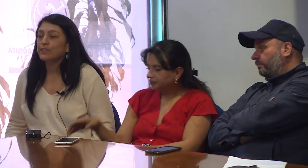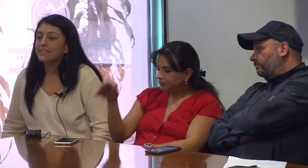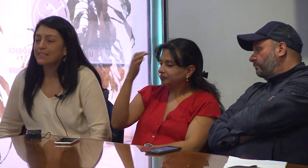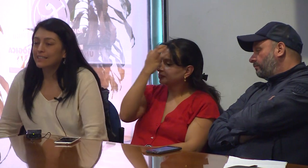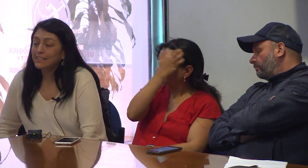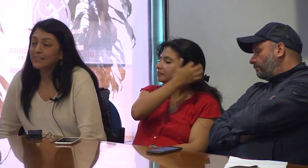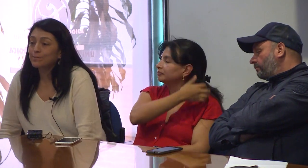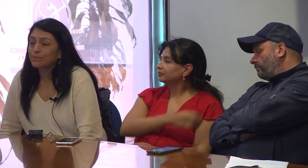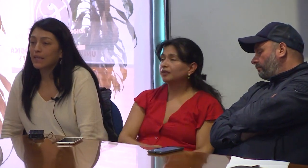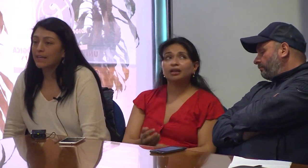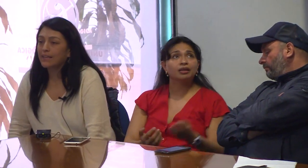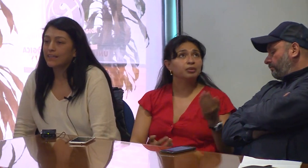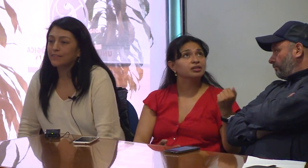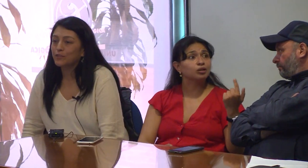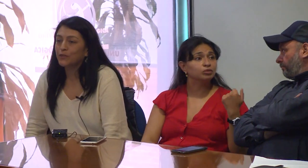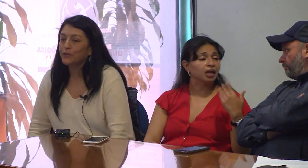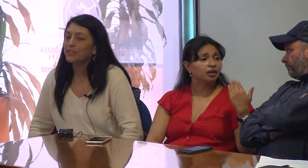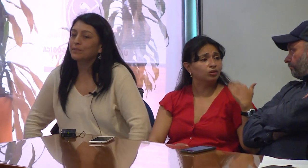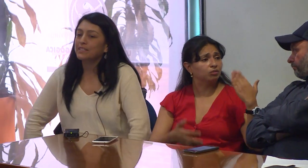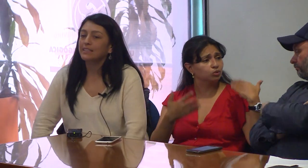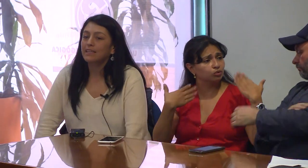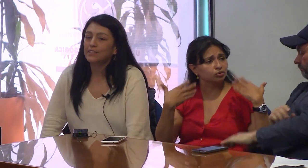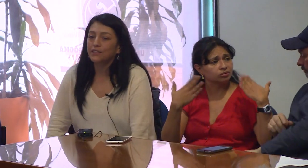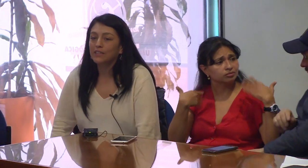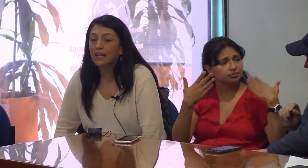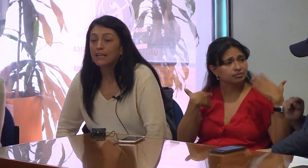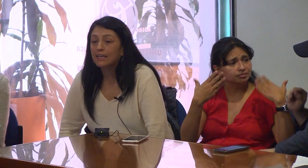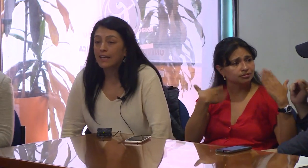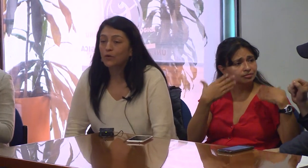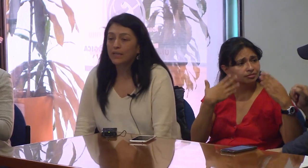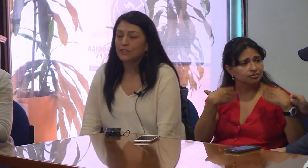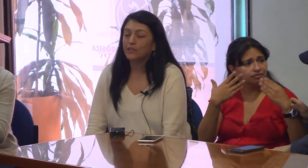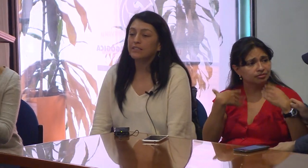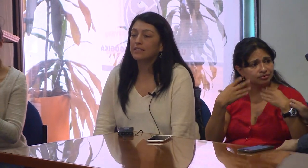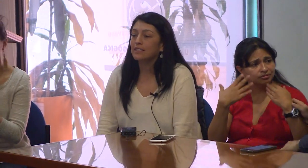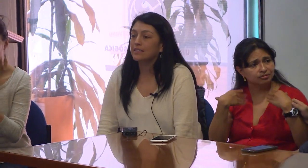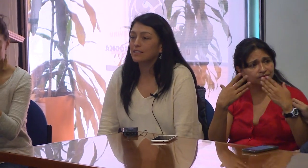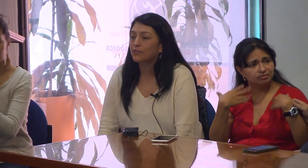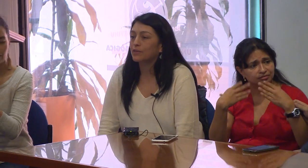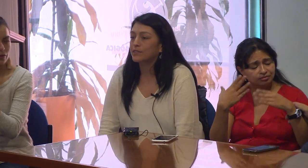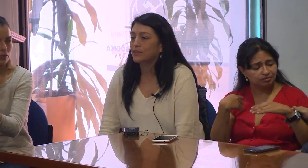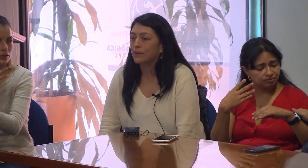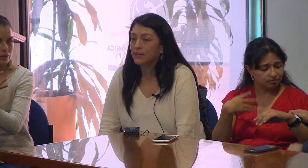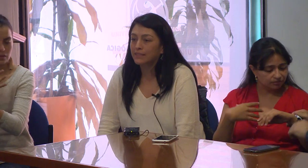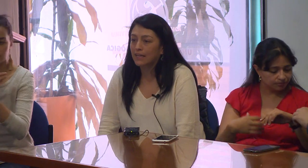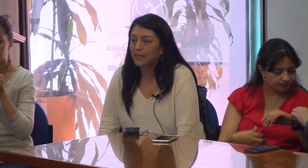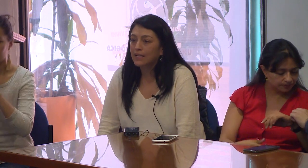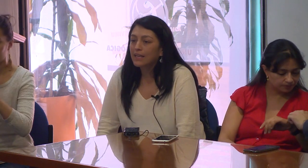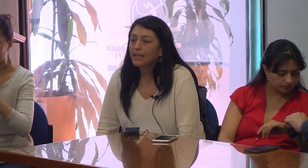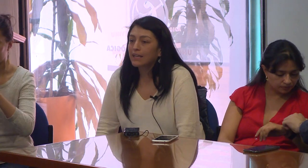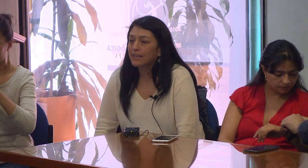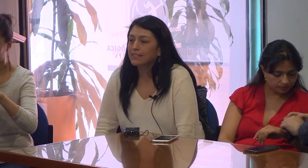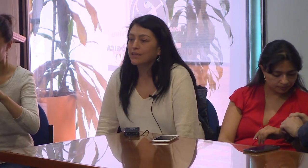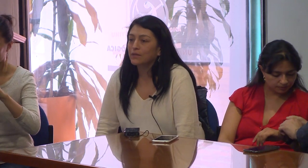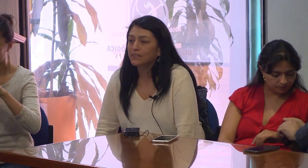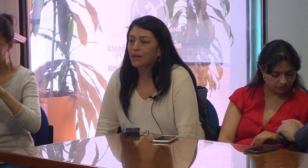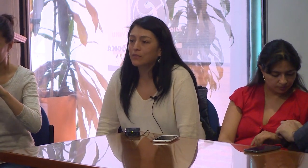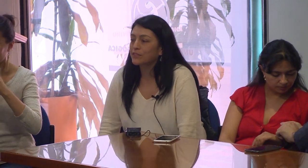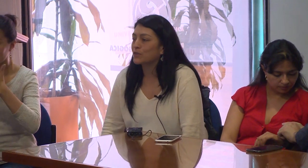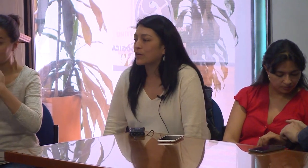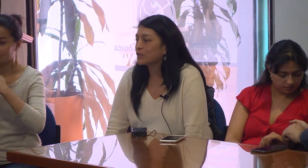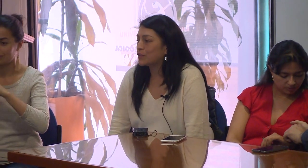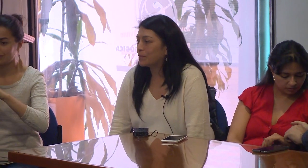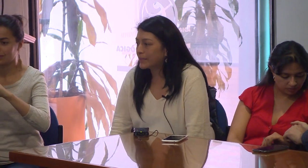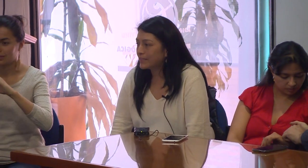Bueno, buenas tardes. Yo vengo en representación de la línea de educación en ciencias y formación ambiental, en la que se encuentra